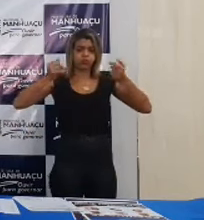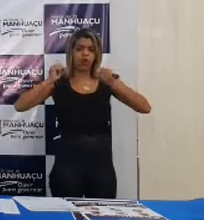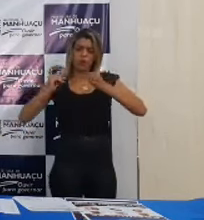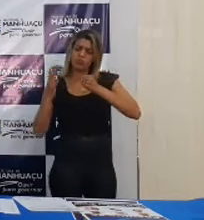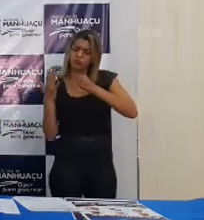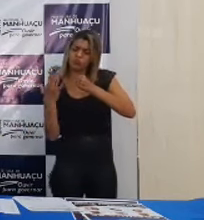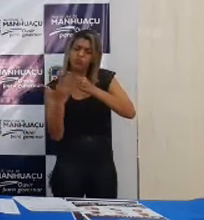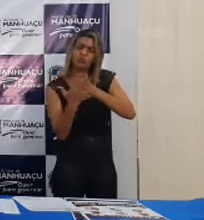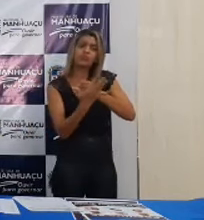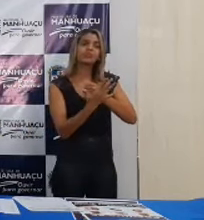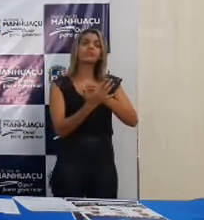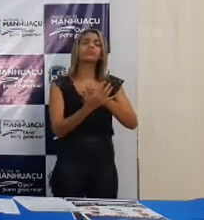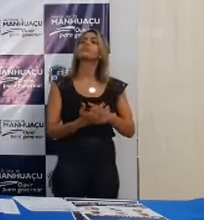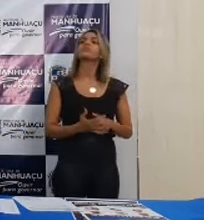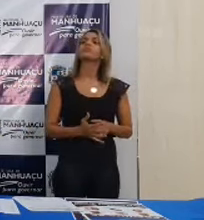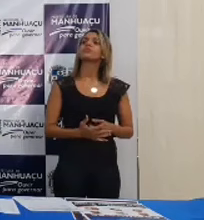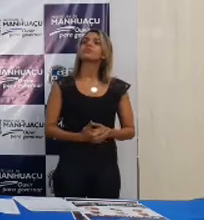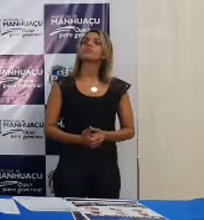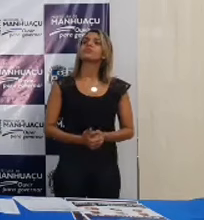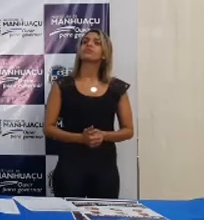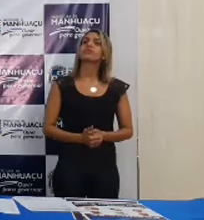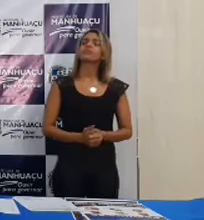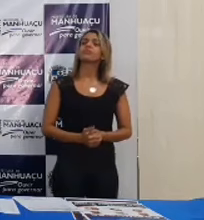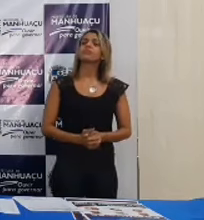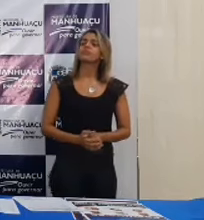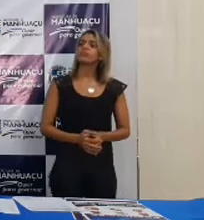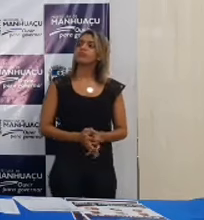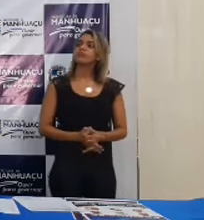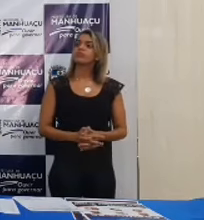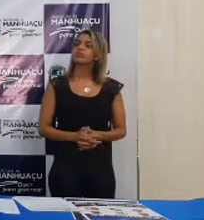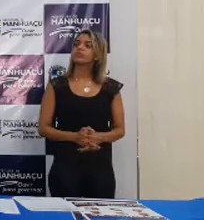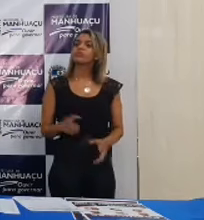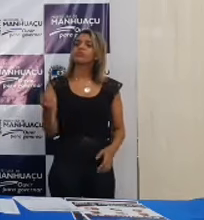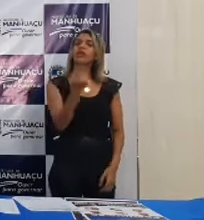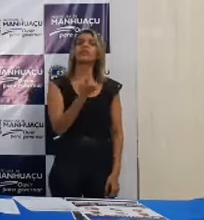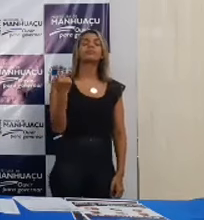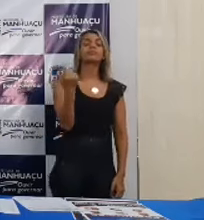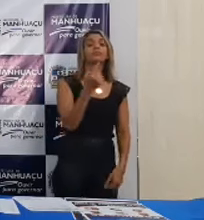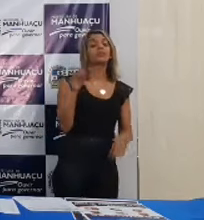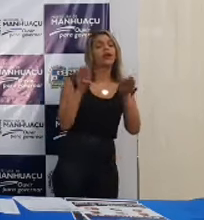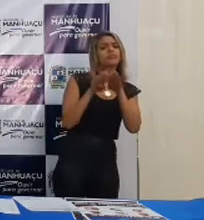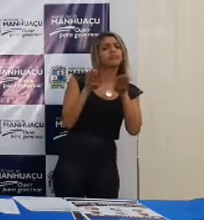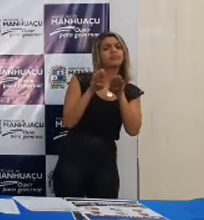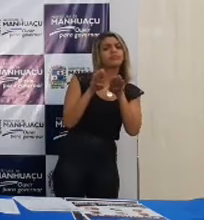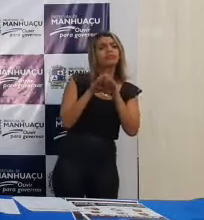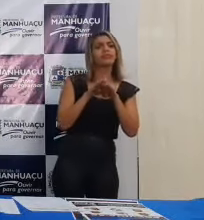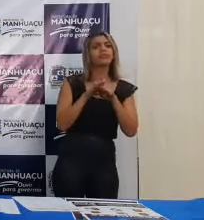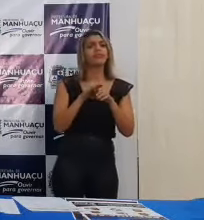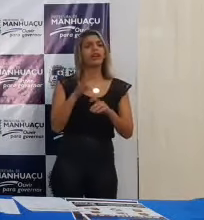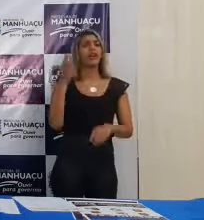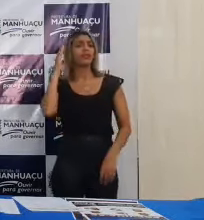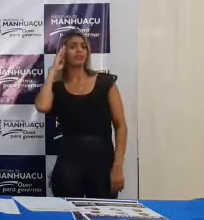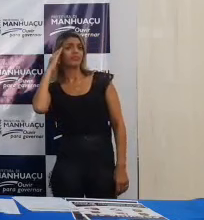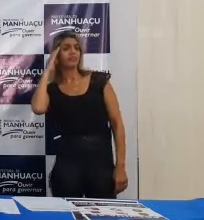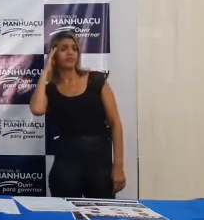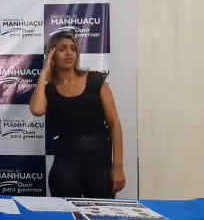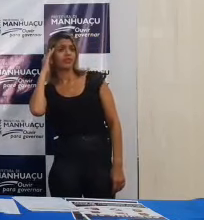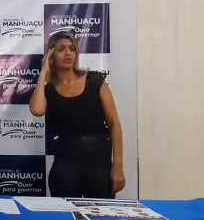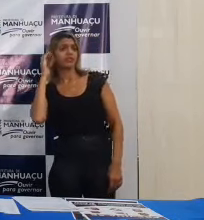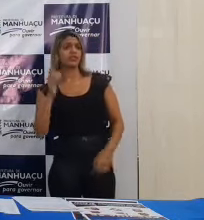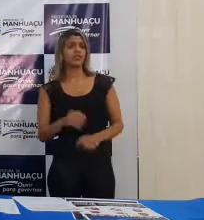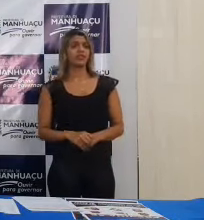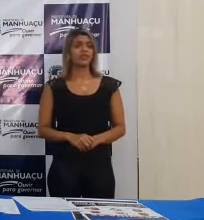números em face ao boletim diário. E a gente também, de acordo com esse boletim, entende que, nesse momento,